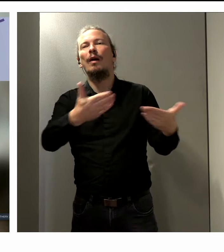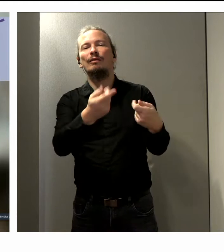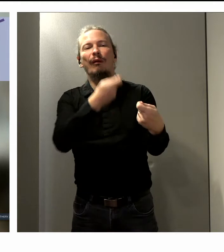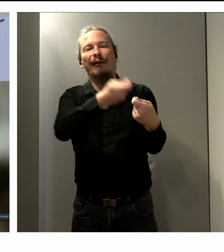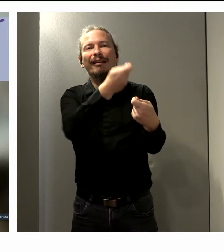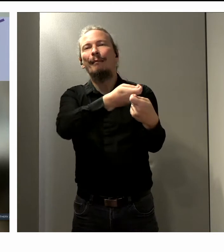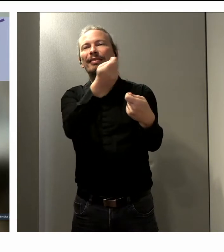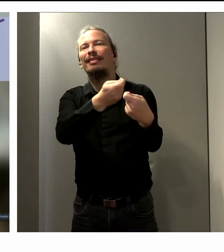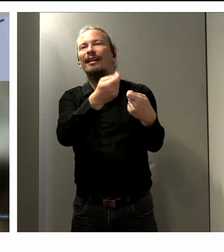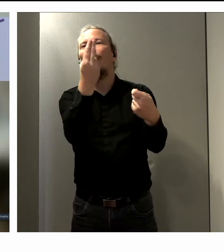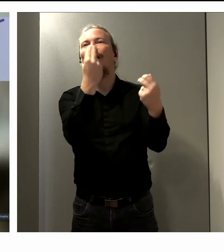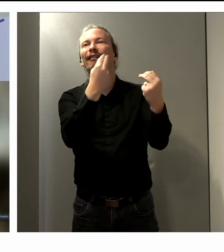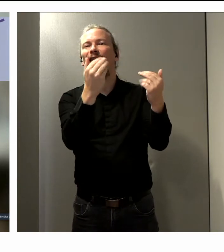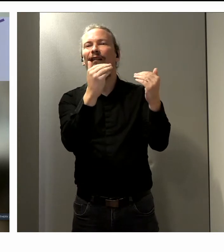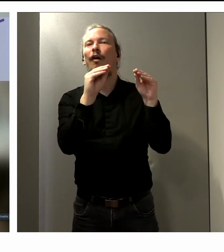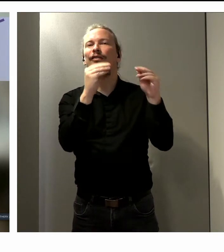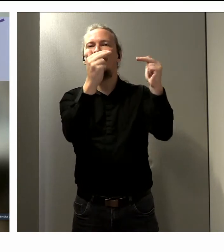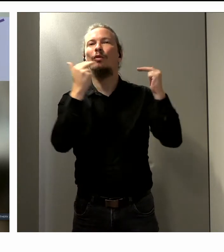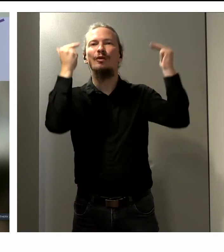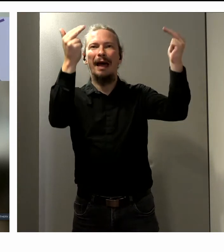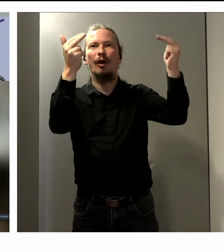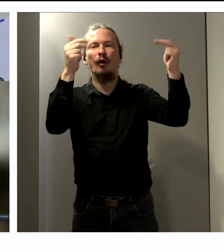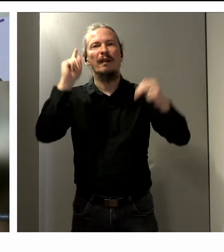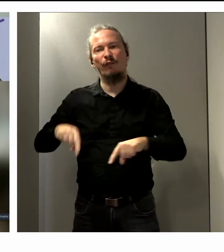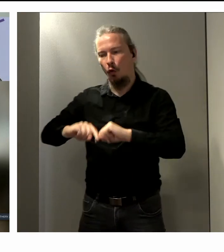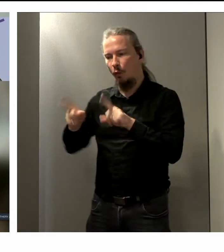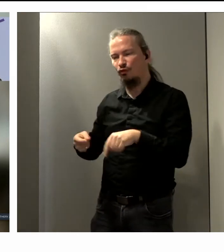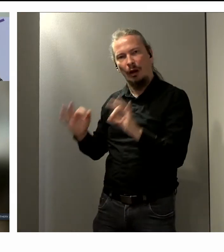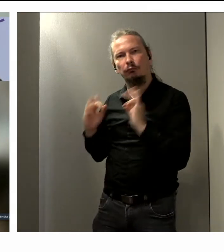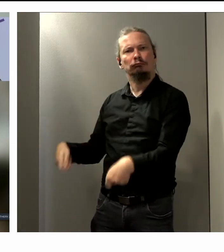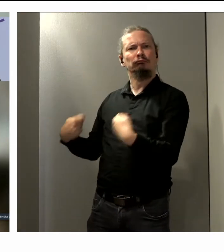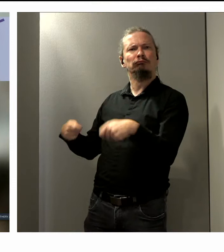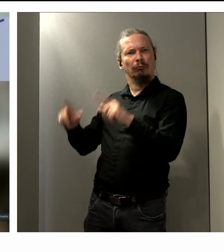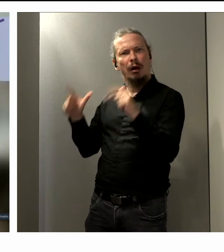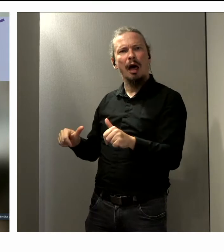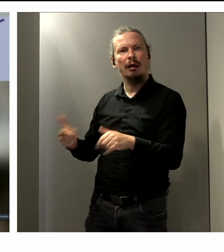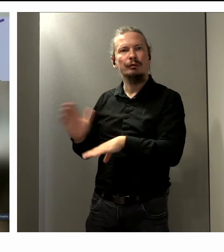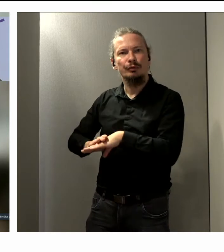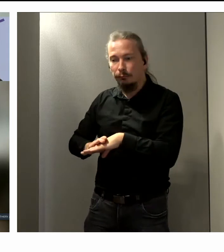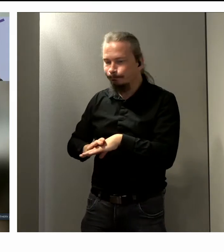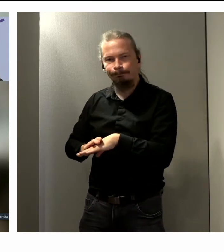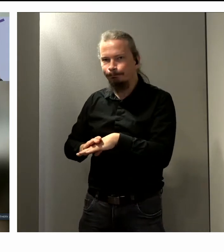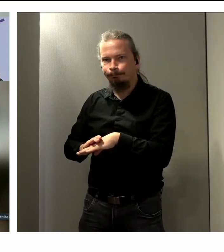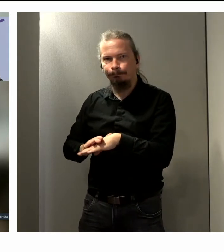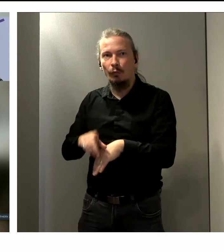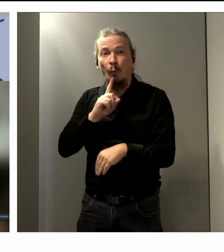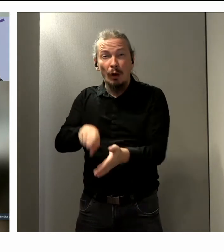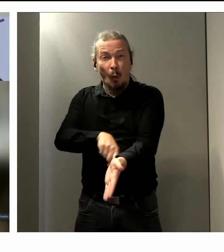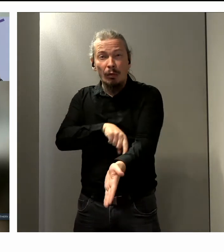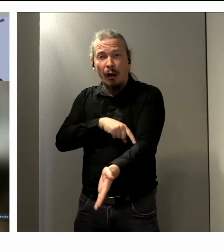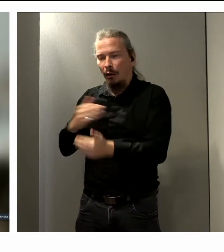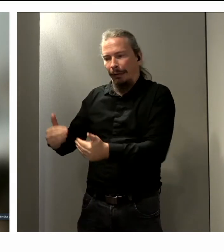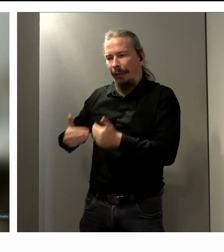l'enseignement supérieur, la première chose absolument nécessaire, c'est d'avoir un budget en conséquence. On sait aujourd'hui que ce n'est pas le cas depuis de nombreuses